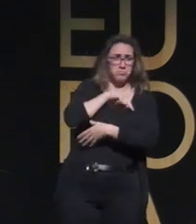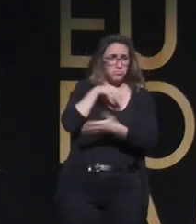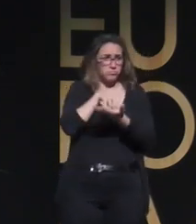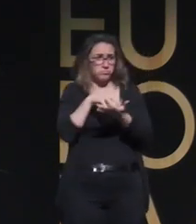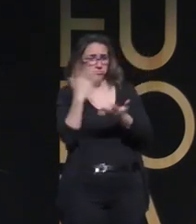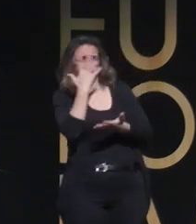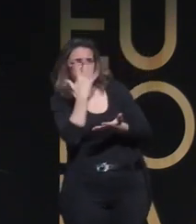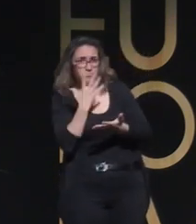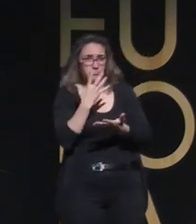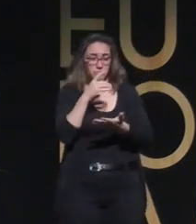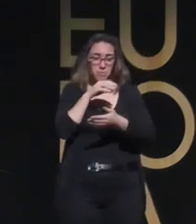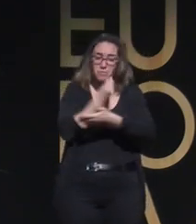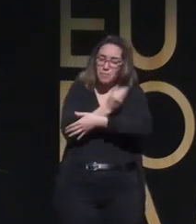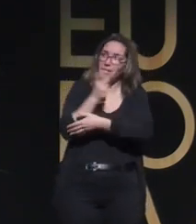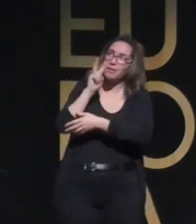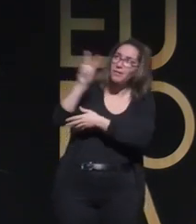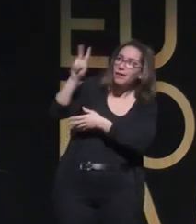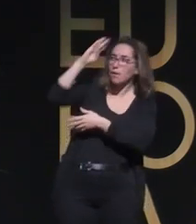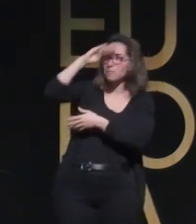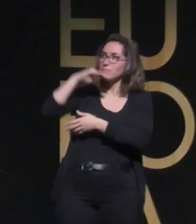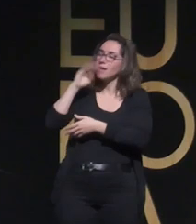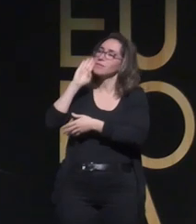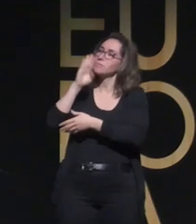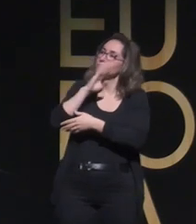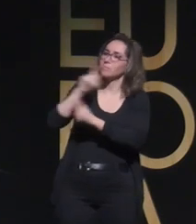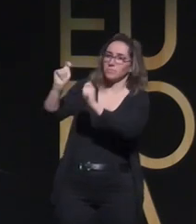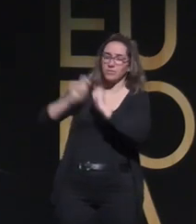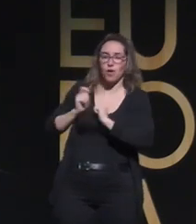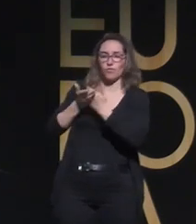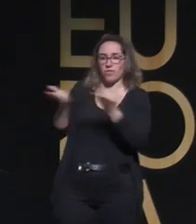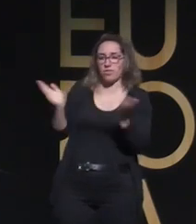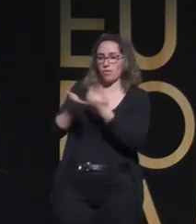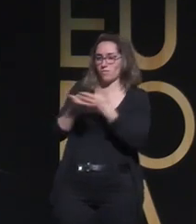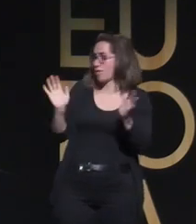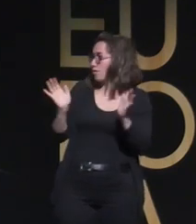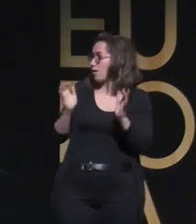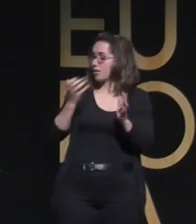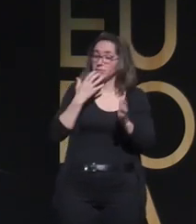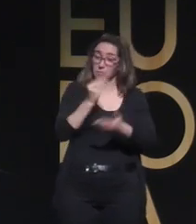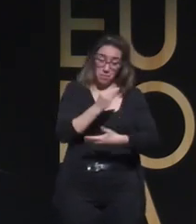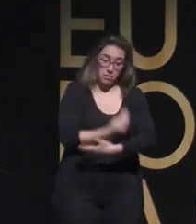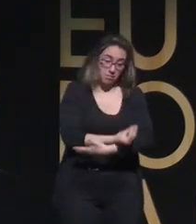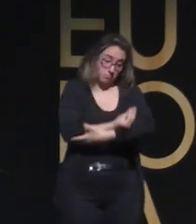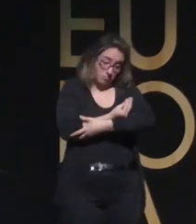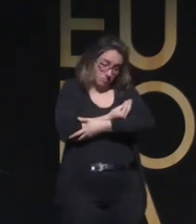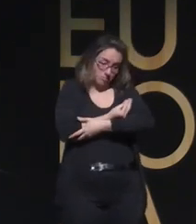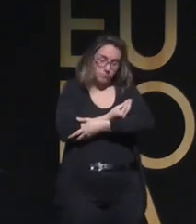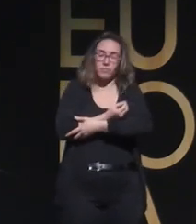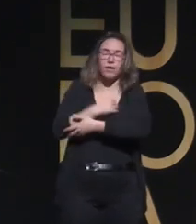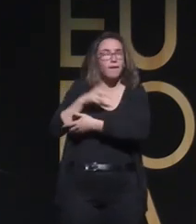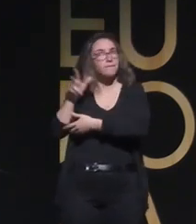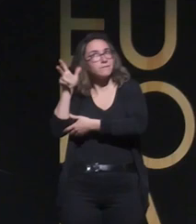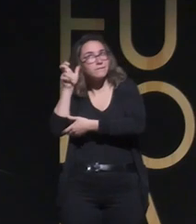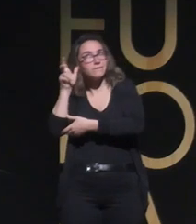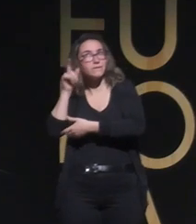buena es la madre o el padre que recicla la emoción. Es decir, que cuando tú coges el bebé y te lo llevas al corazón, si el bebé siente que el corazón late a un ritmo